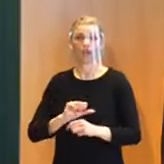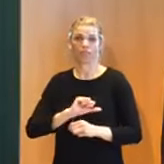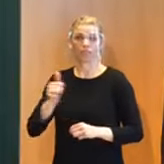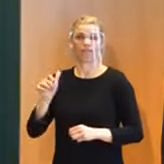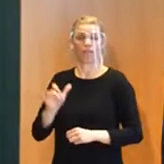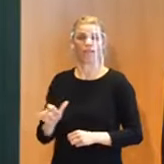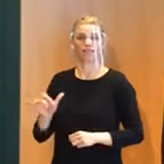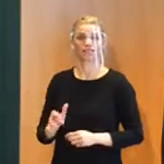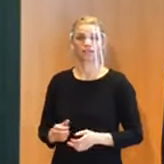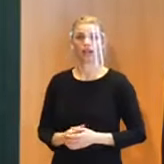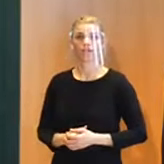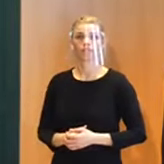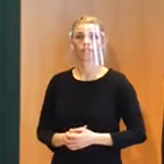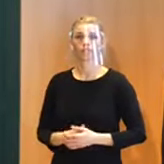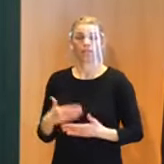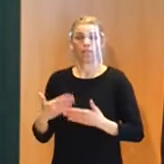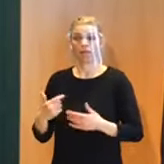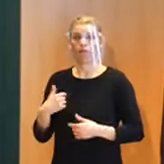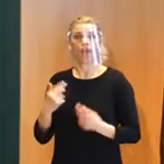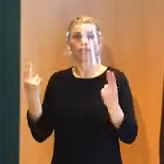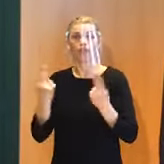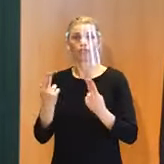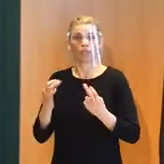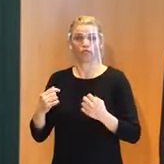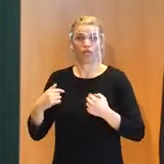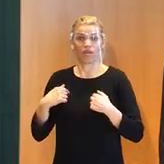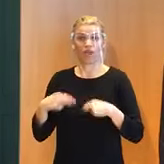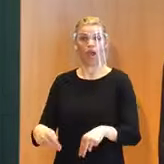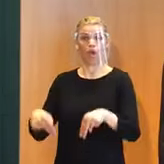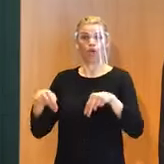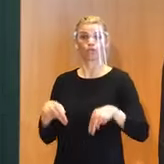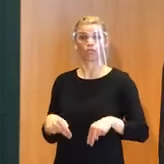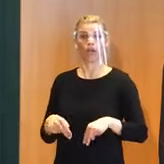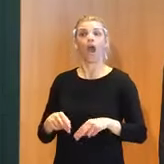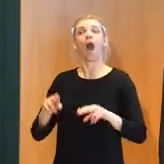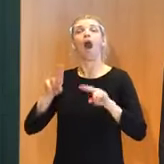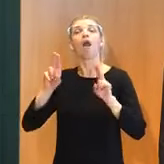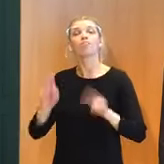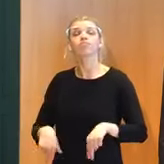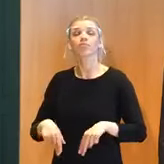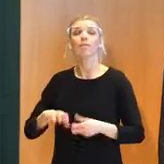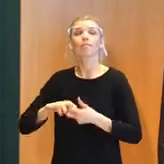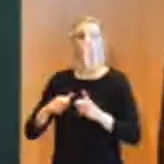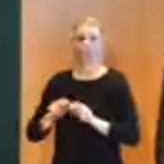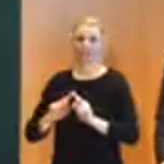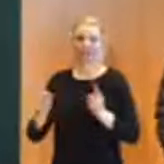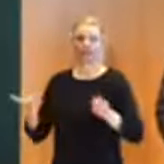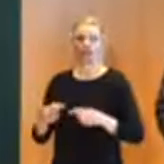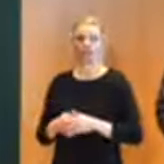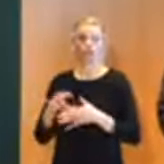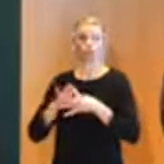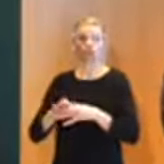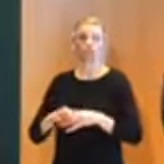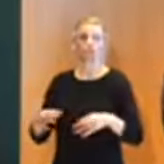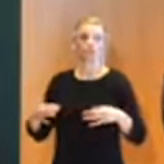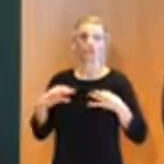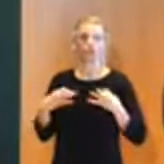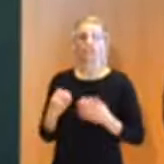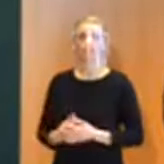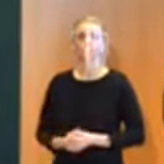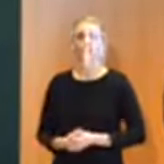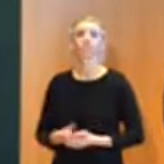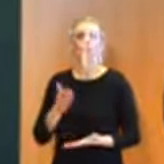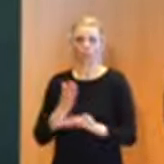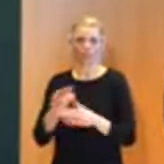priečkach. Tak ja teraz nerozumiem, prečo ja mám odstupovať, keď problém je niekde úplne inde. Problém je v zdravotníctve, to sme